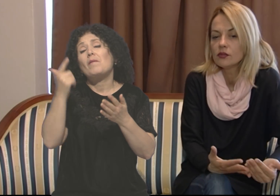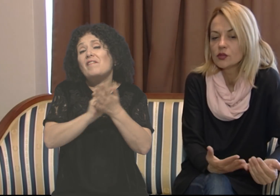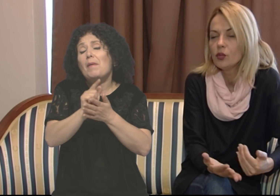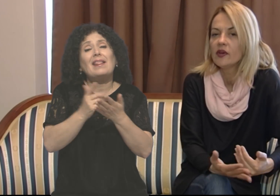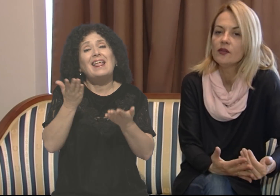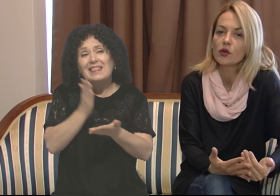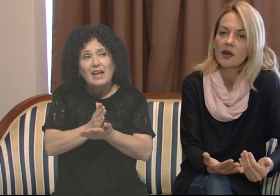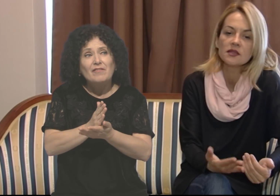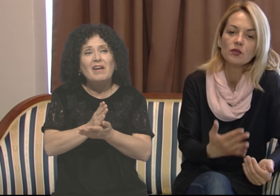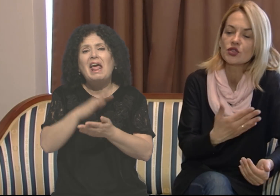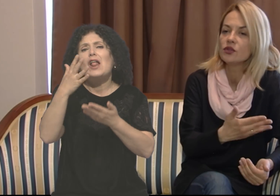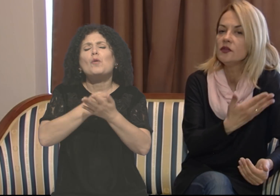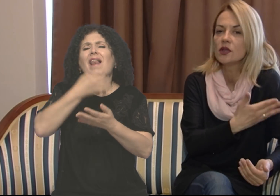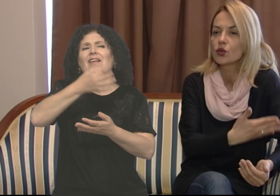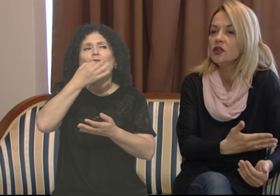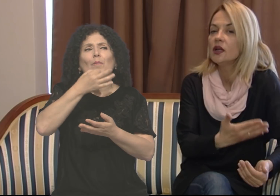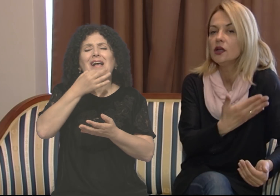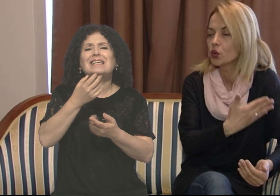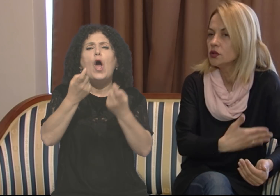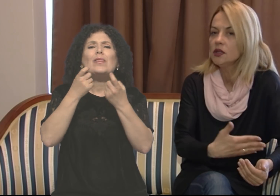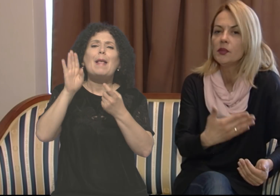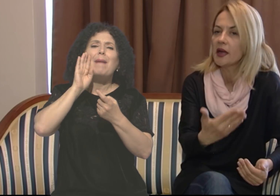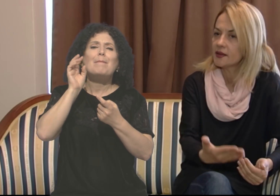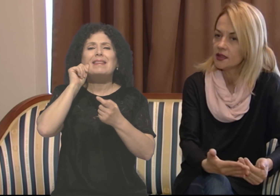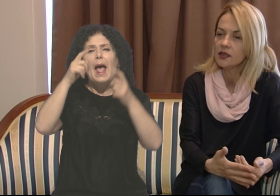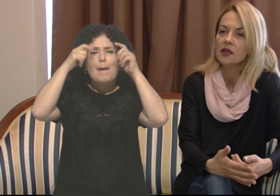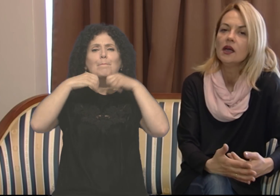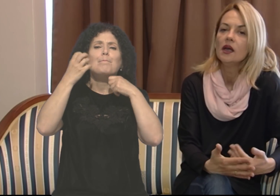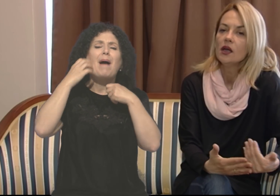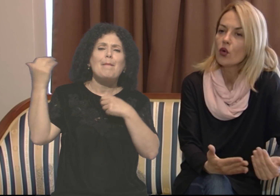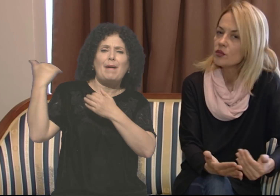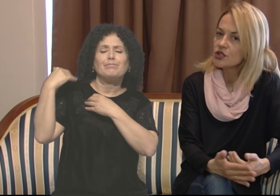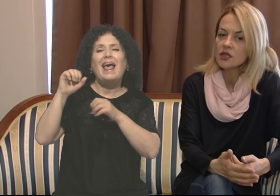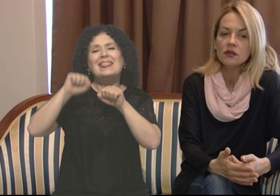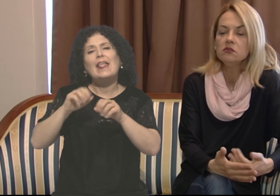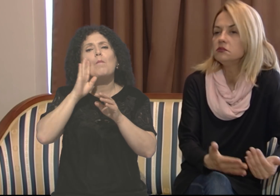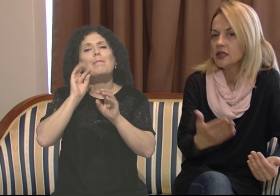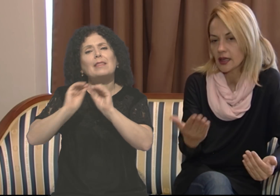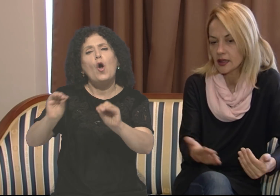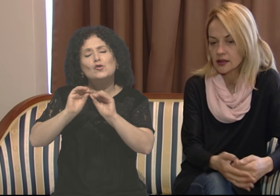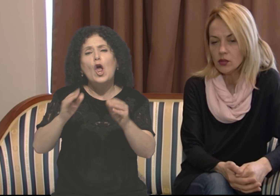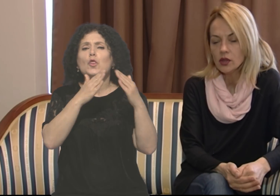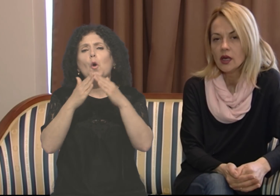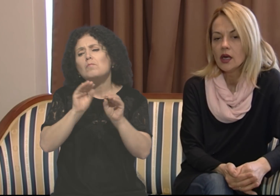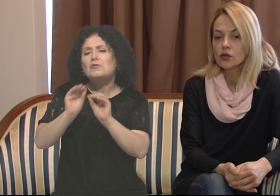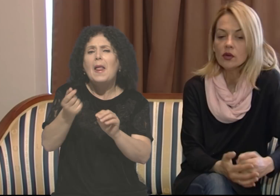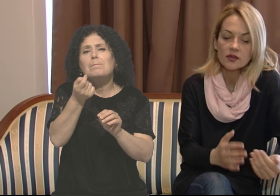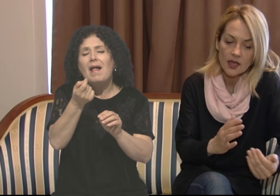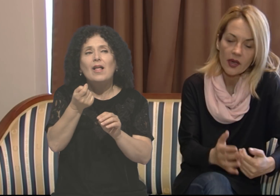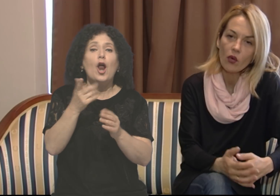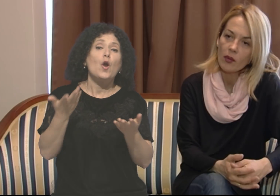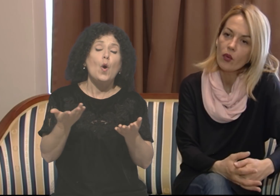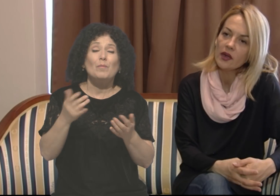Единствено, добивале информации можда од нивните родители, роднини, пријатели, комши и така натаму,